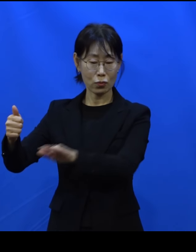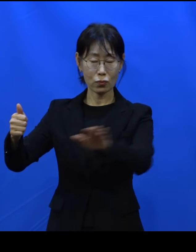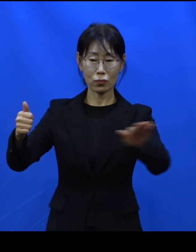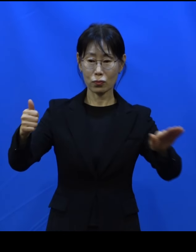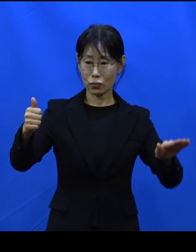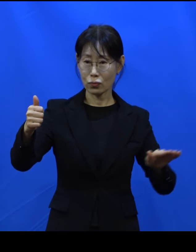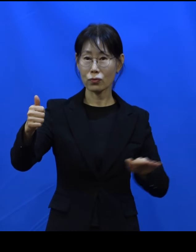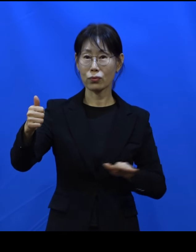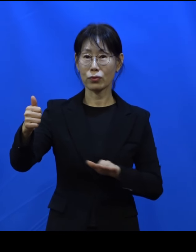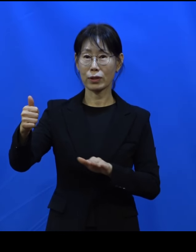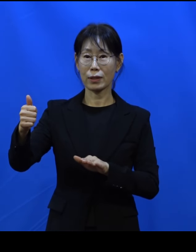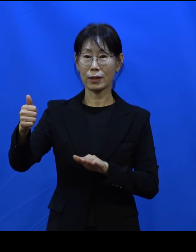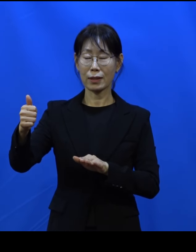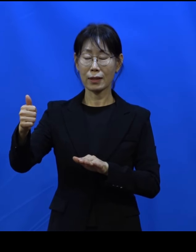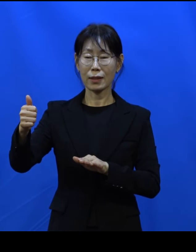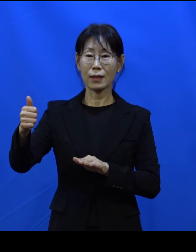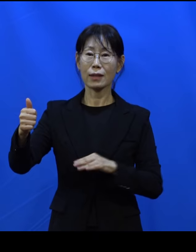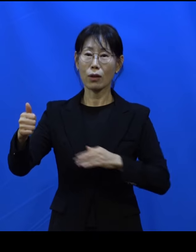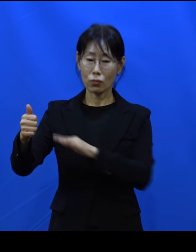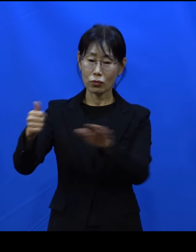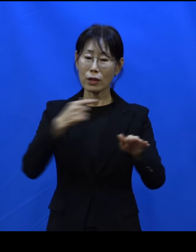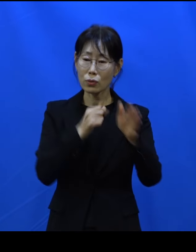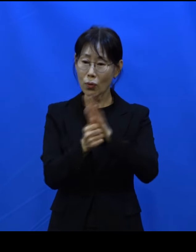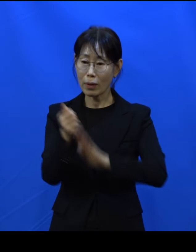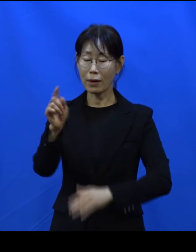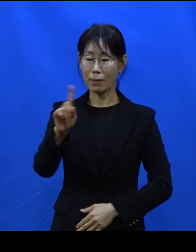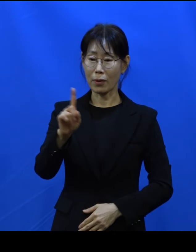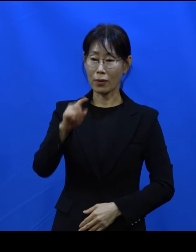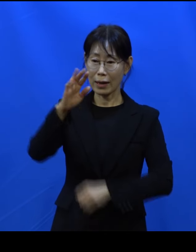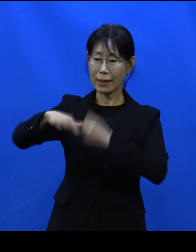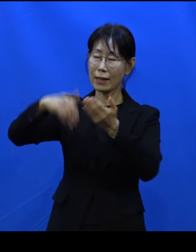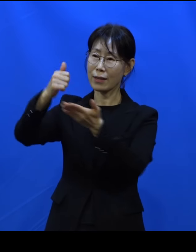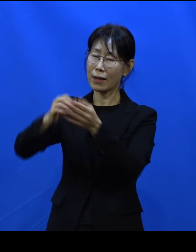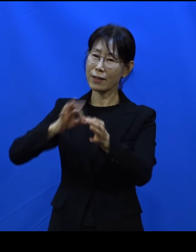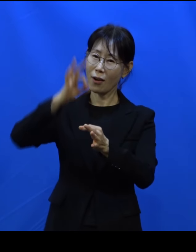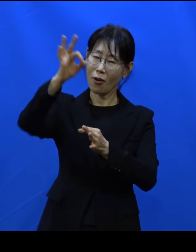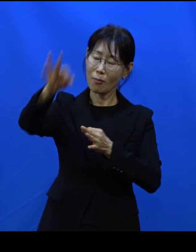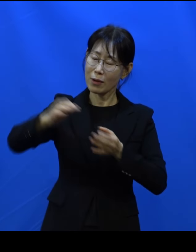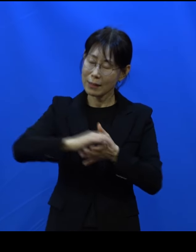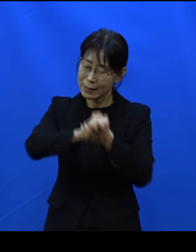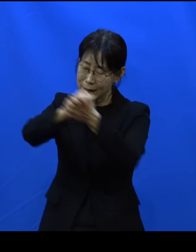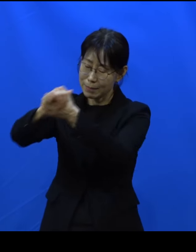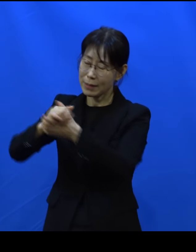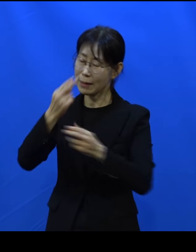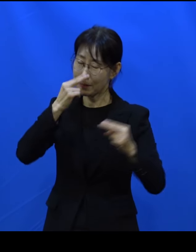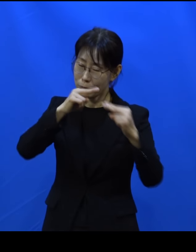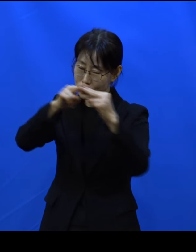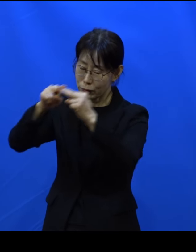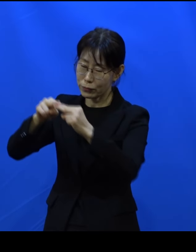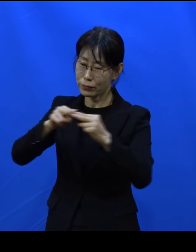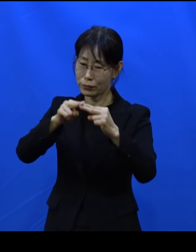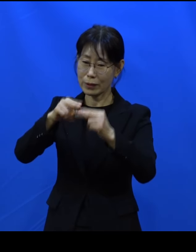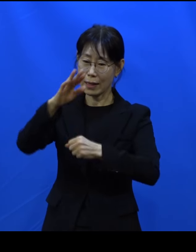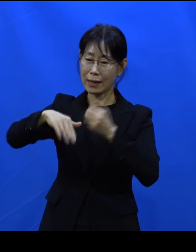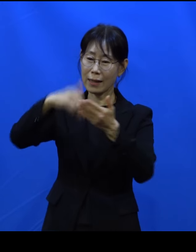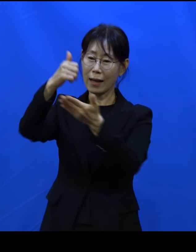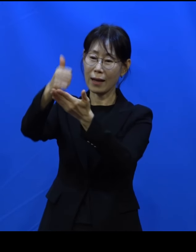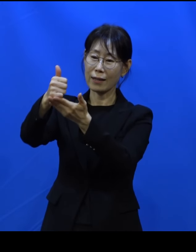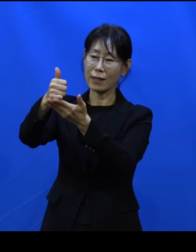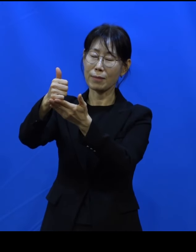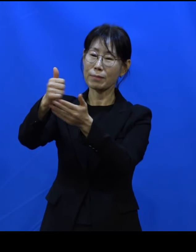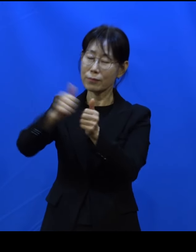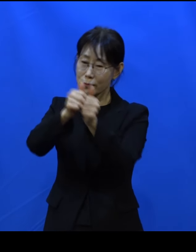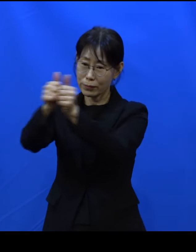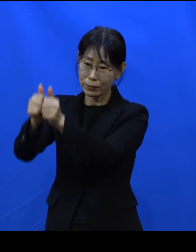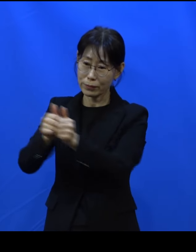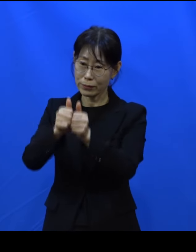우리의 초점은, 우리의 소망은 그거예요. 그분과 영원한 친밀감 안으로 들어가는, 영원한 임재,